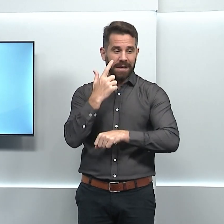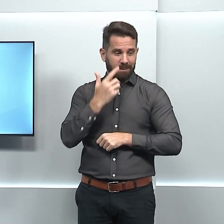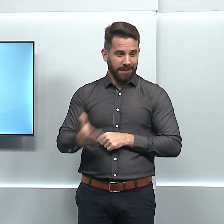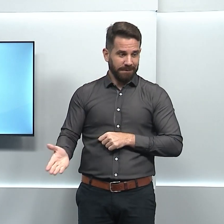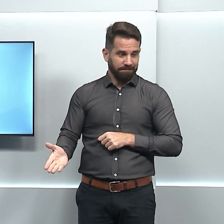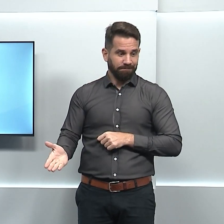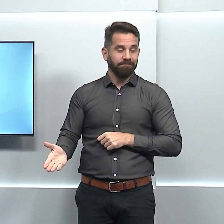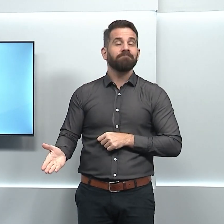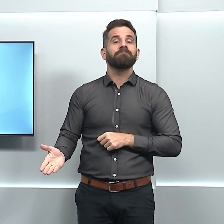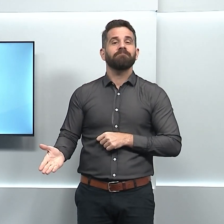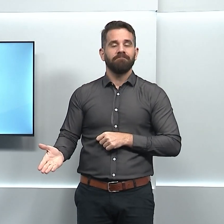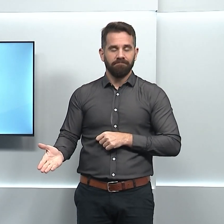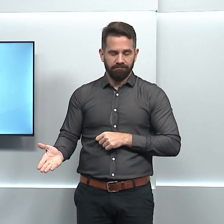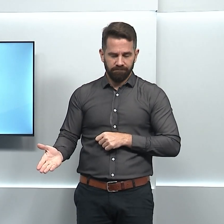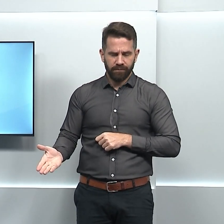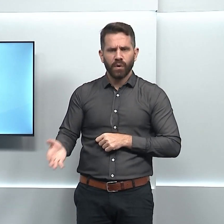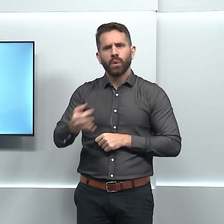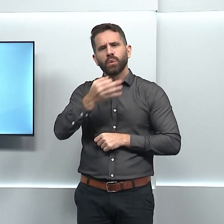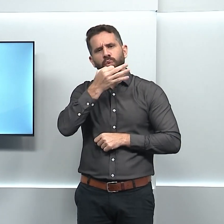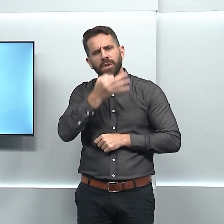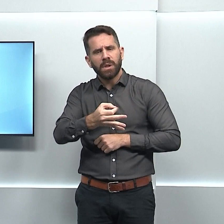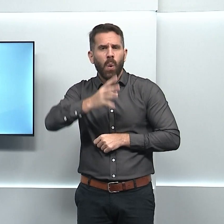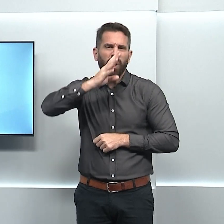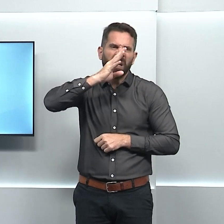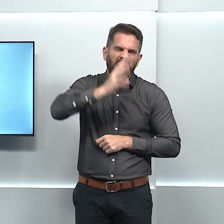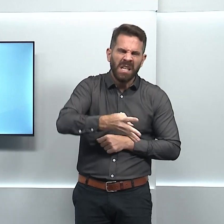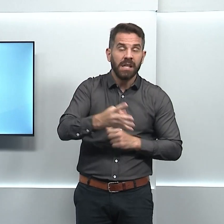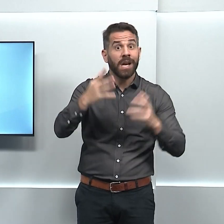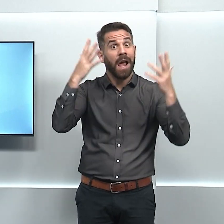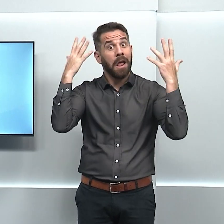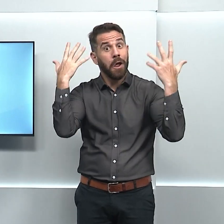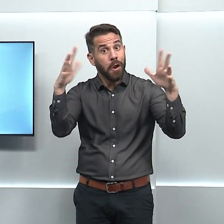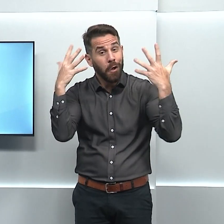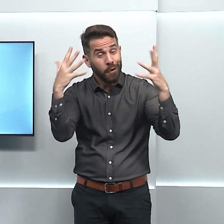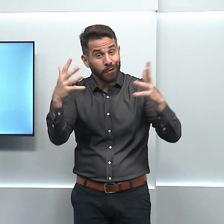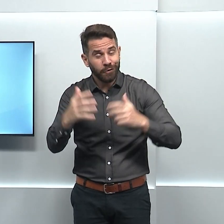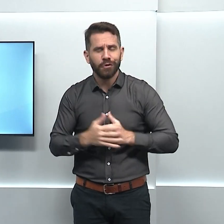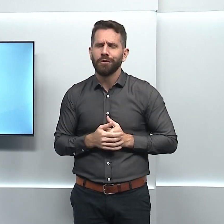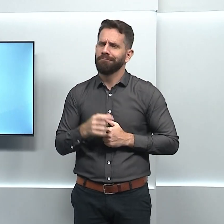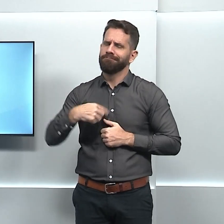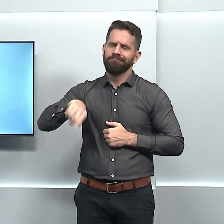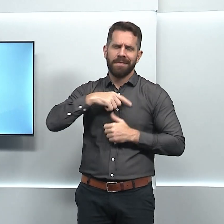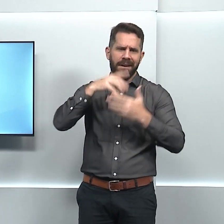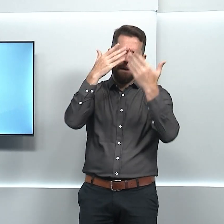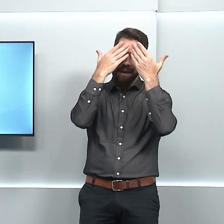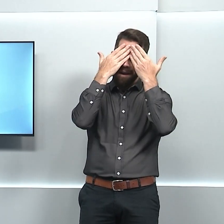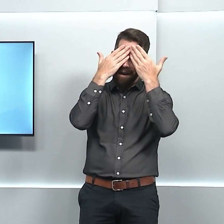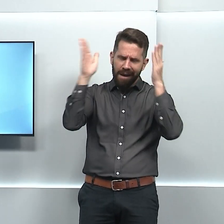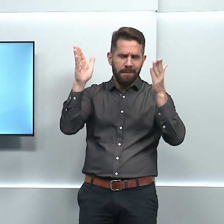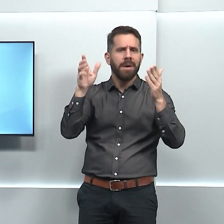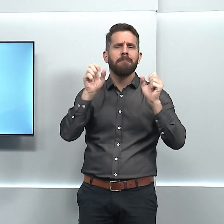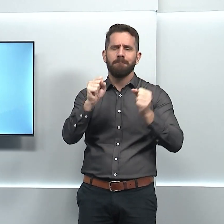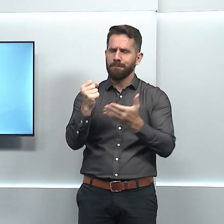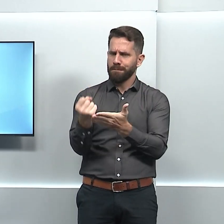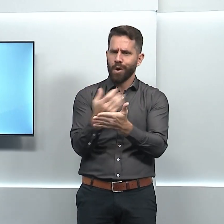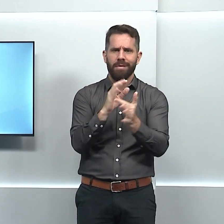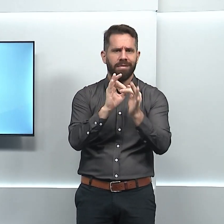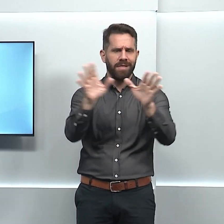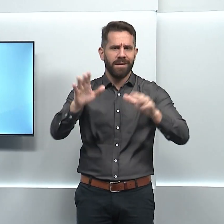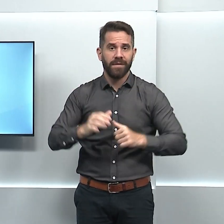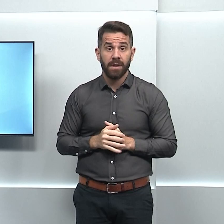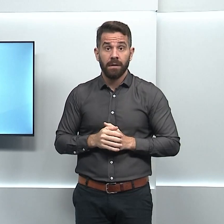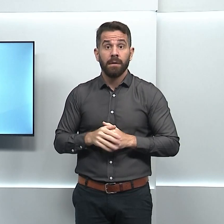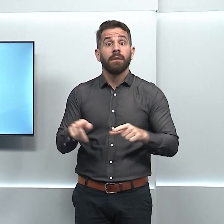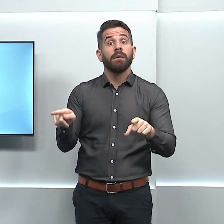62991811406. Você pode mandar sugestões, críticas, elogios. A gente está aqui aberto para receber a sua mensagem.